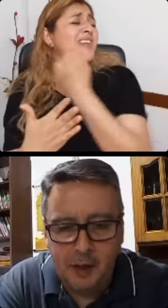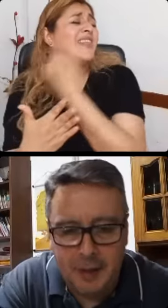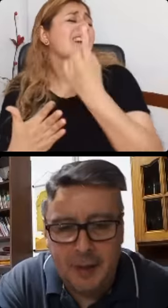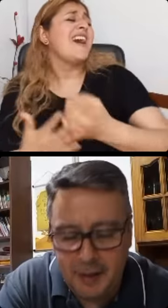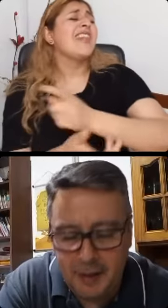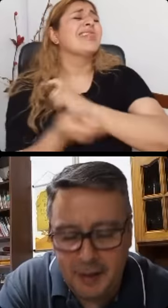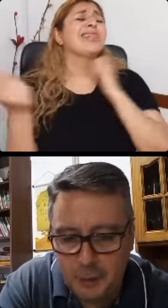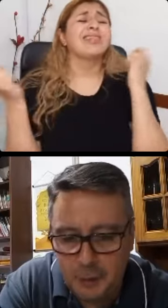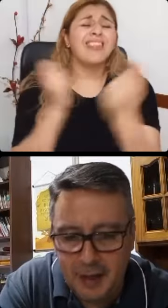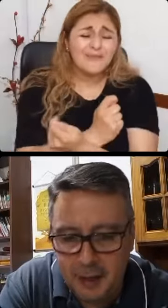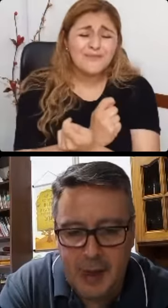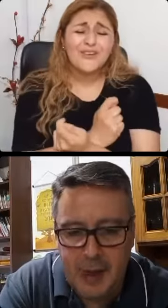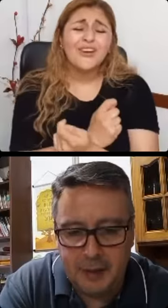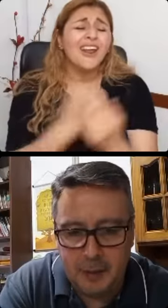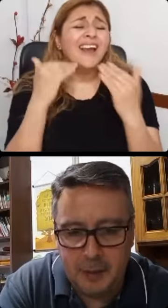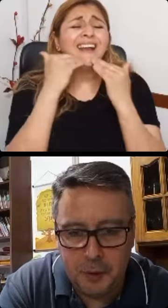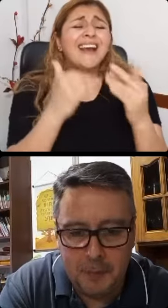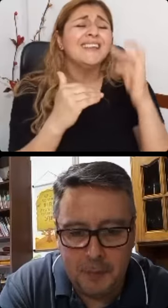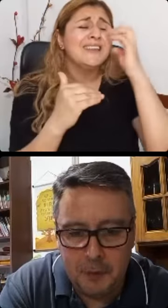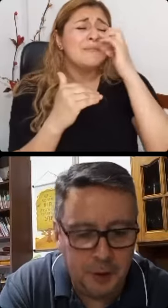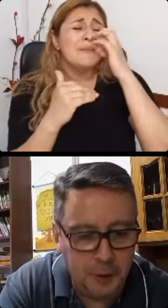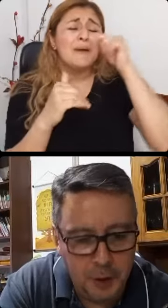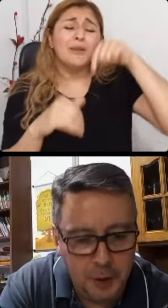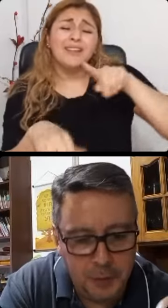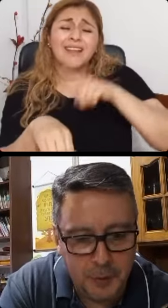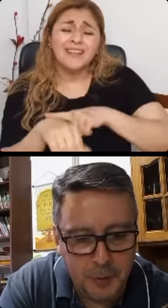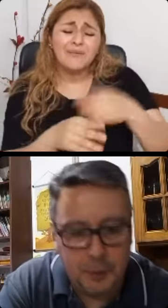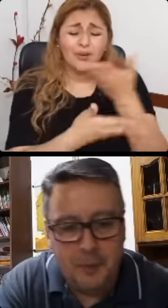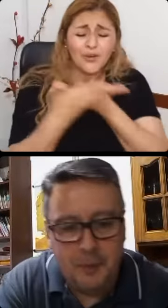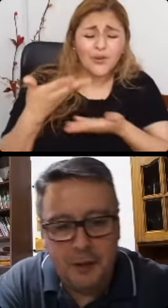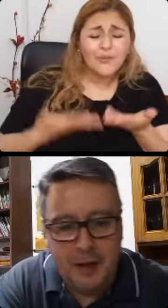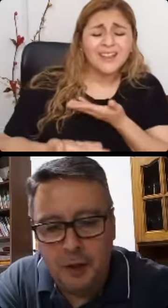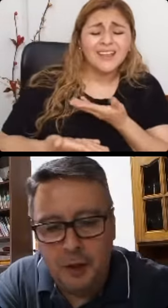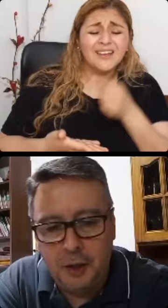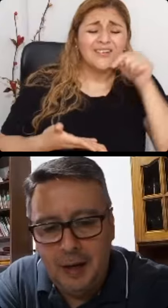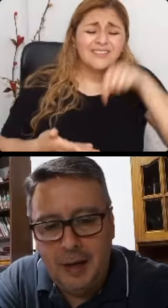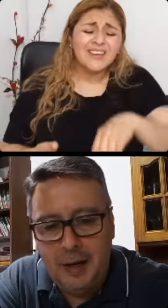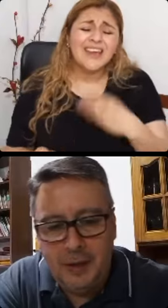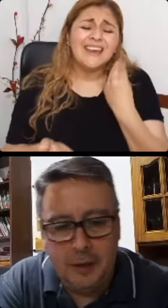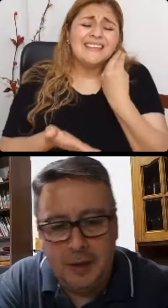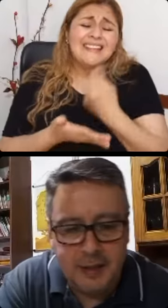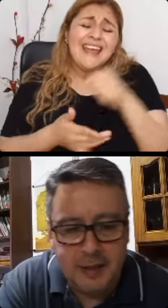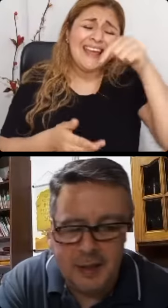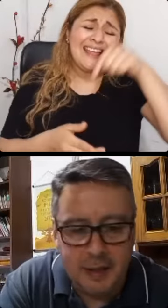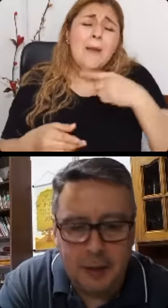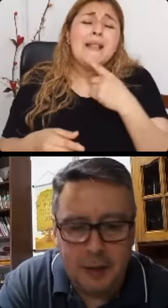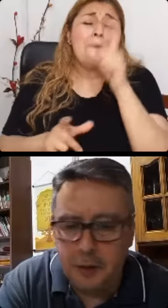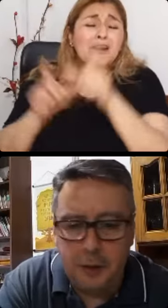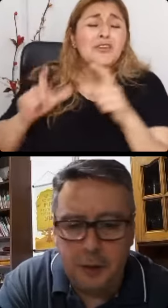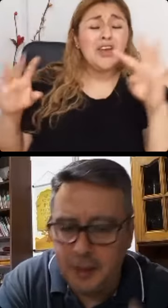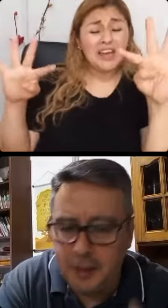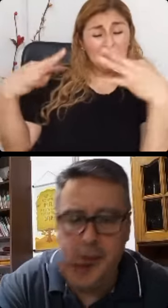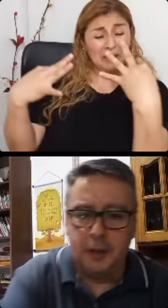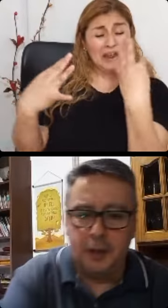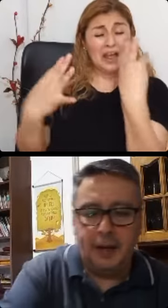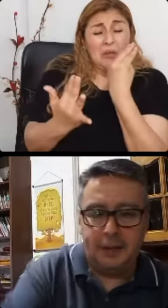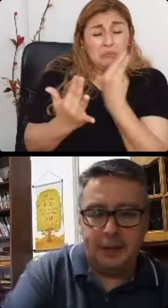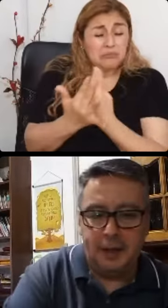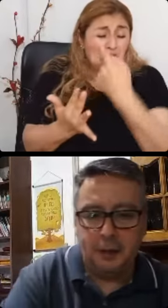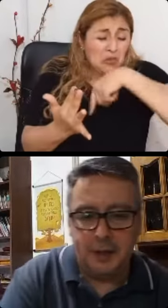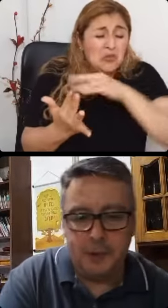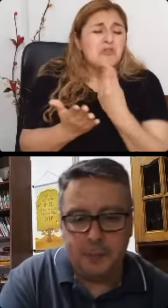Padre te damos gracias por este tiempo compartido ponemos en tus manos Señor la vida de los que se han conectado y los que verán luego